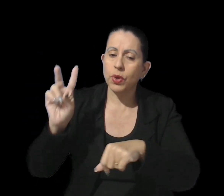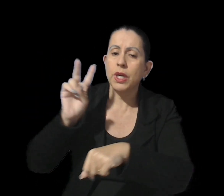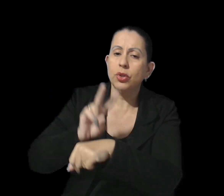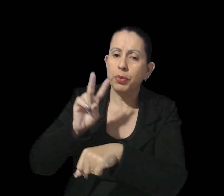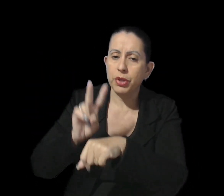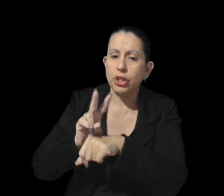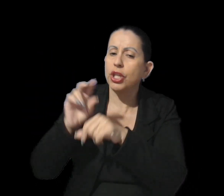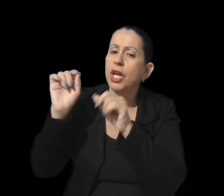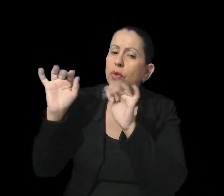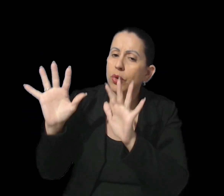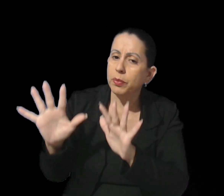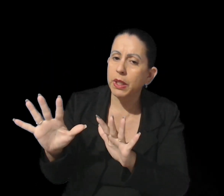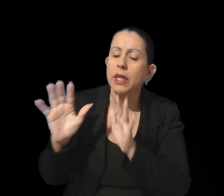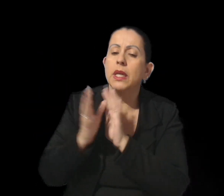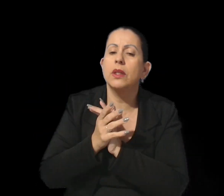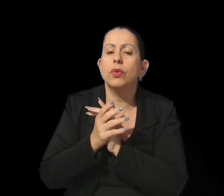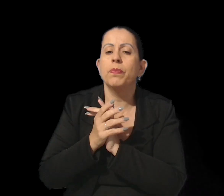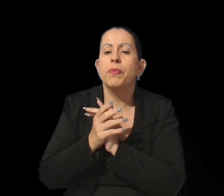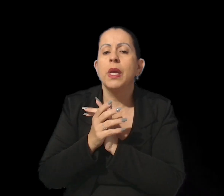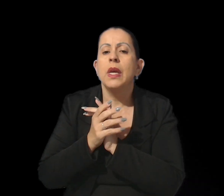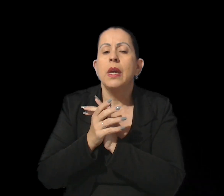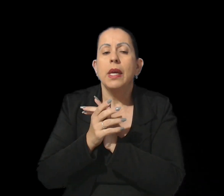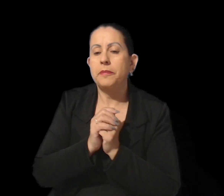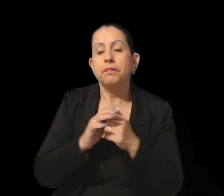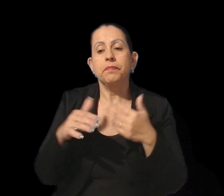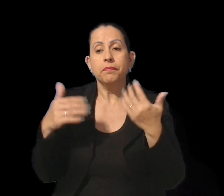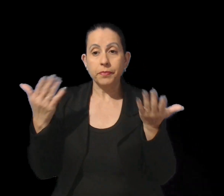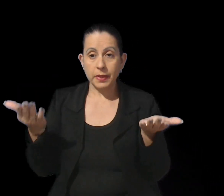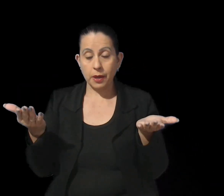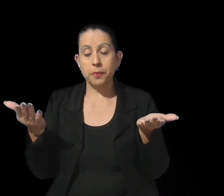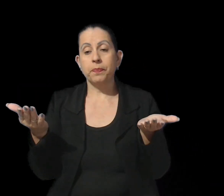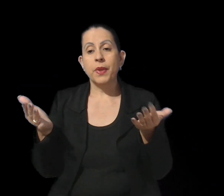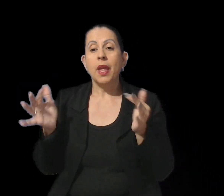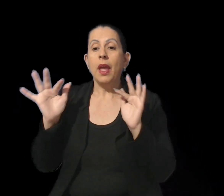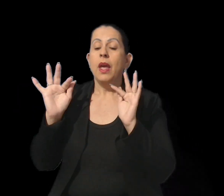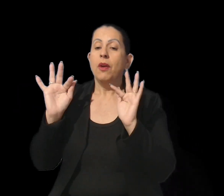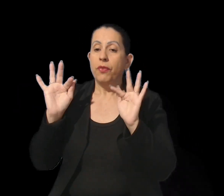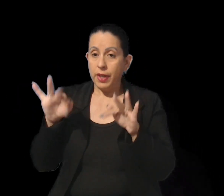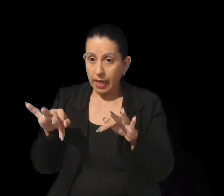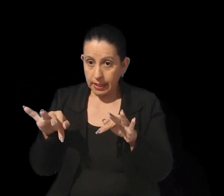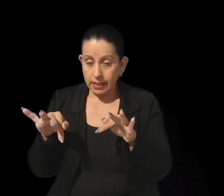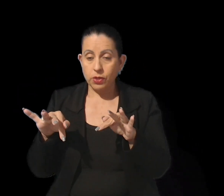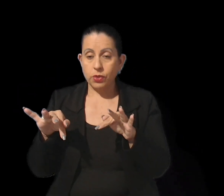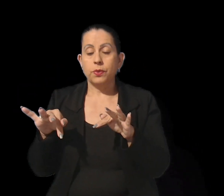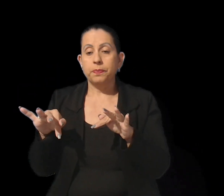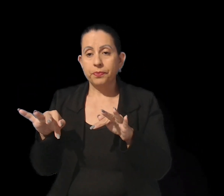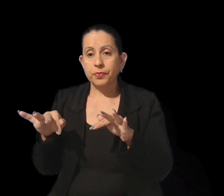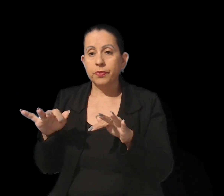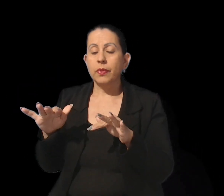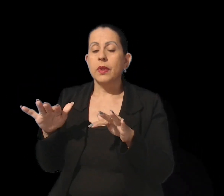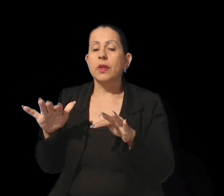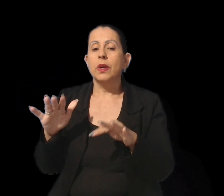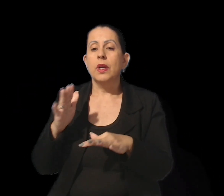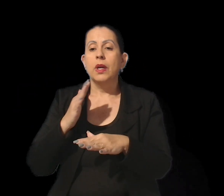abençoando, protegendo, iluminando. Então, finalizo